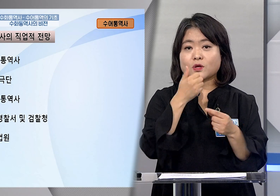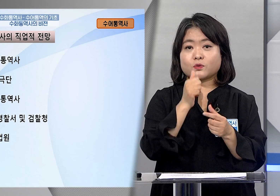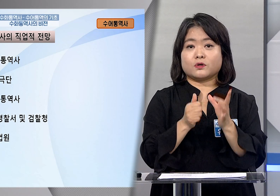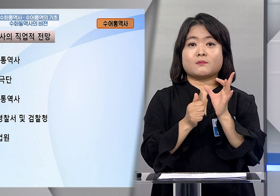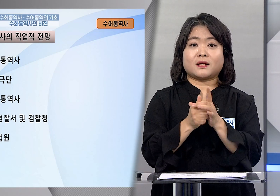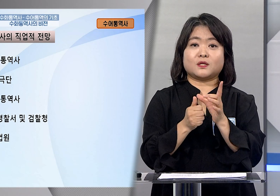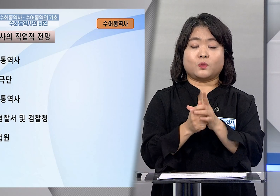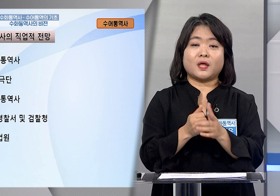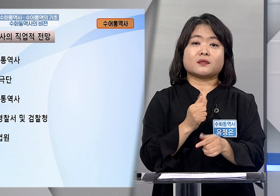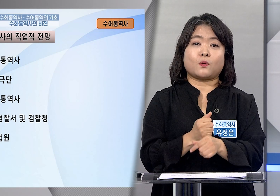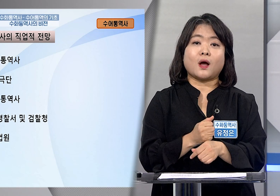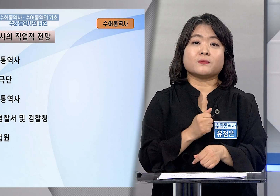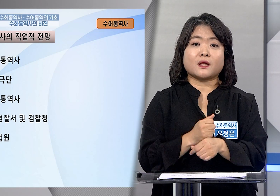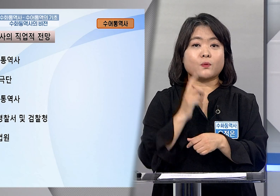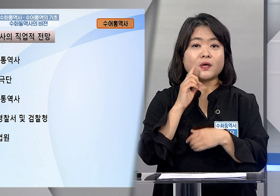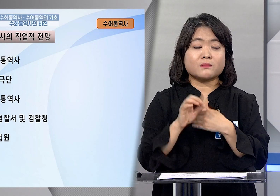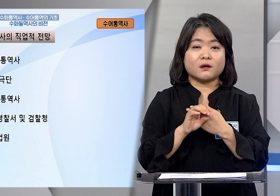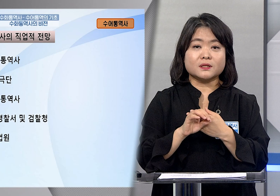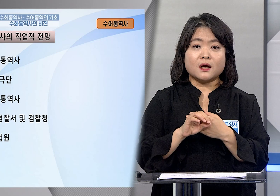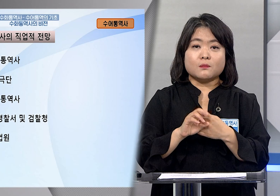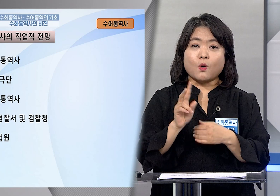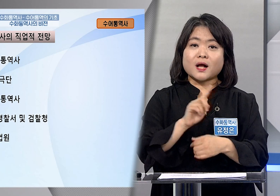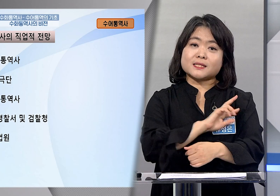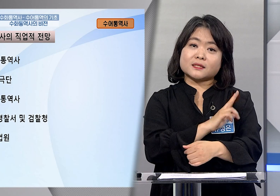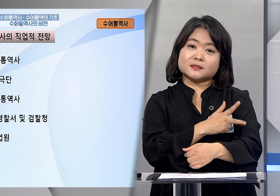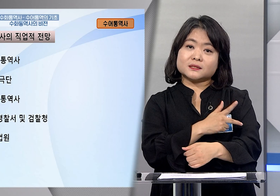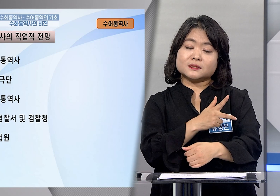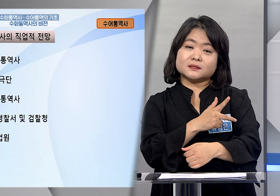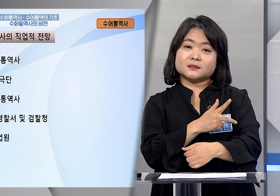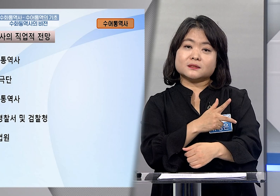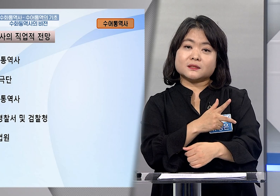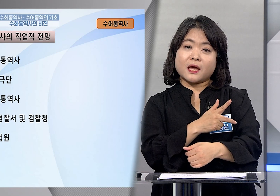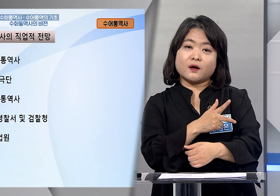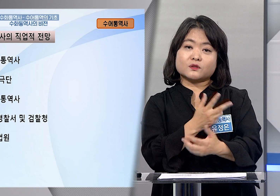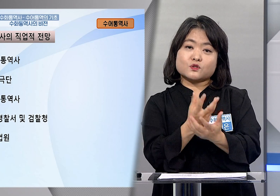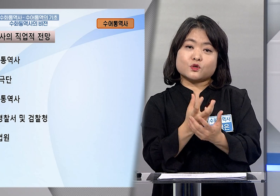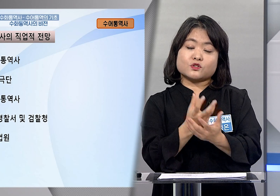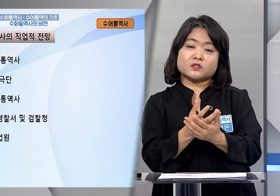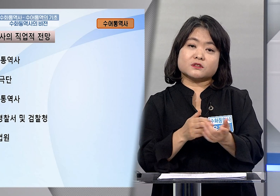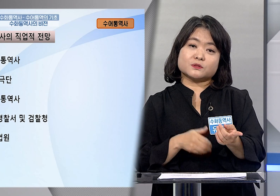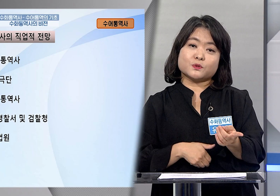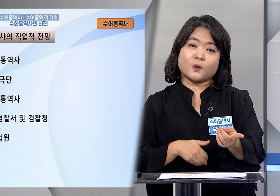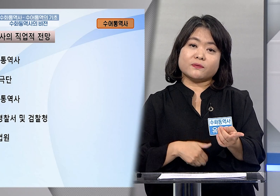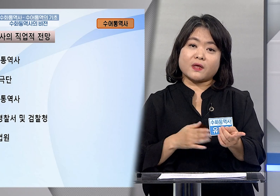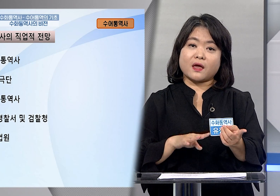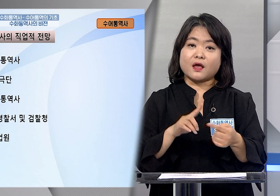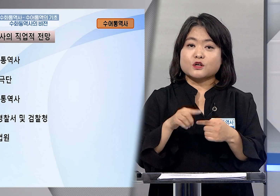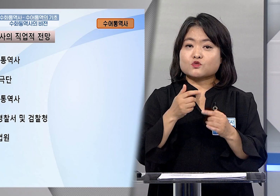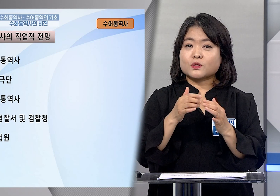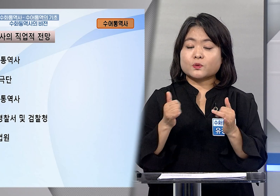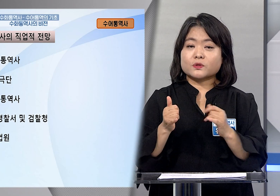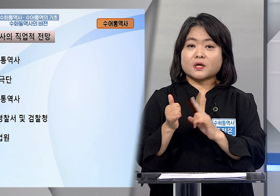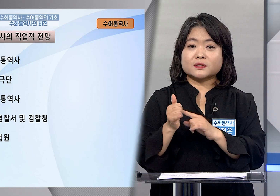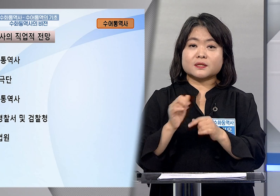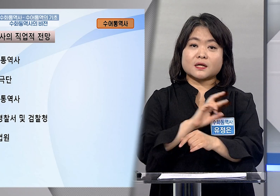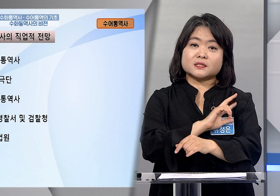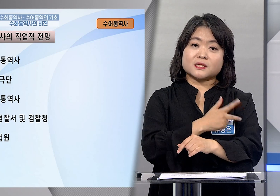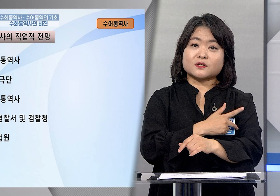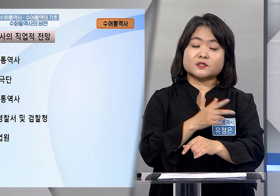통역을 맡기곤 했다고 합니다. 왜냐하면 뭔가 자격증의 어떤 서류적인 것이 필요한데 수화 통역사는 그때 당시